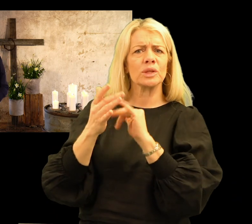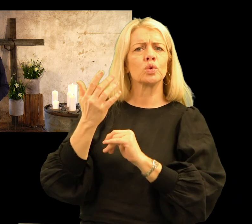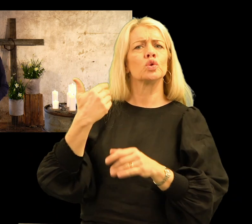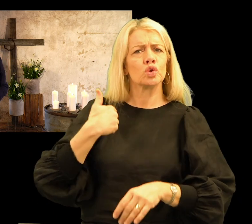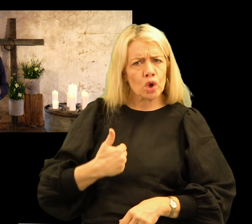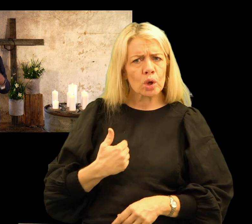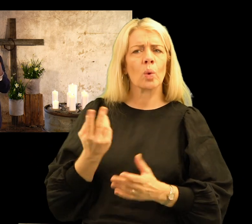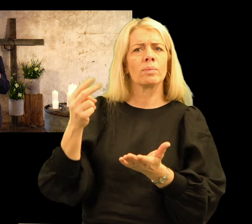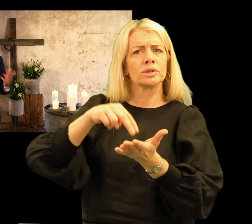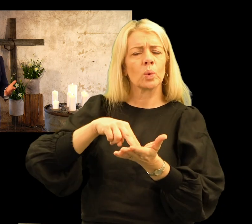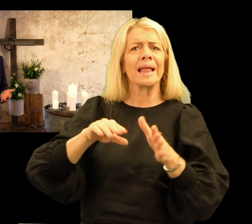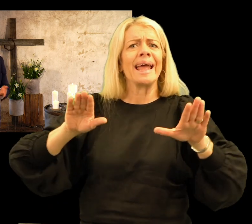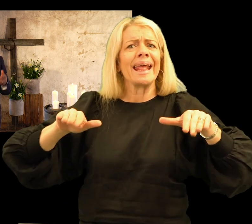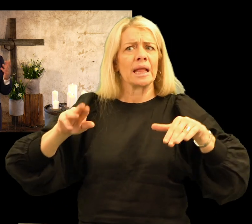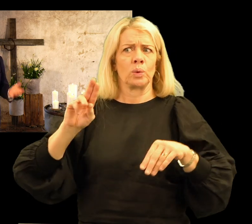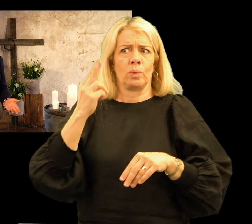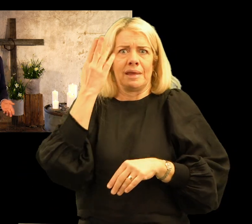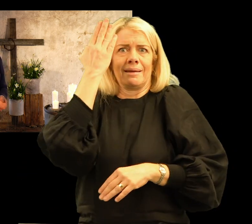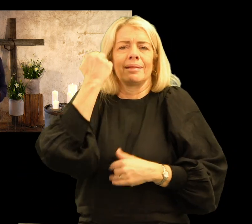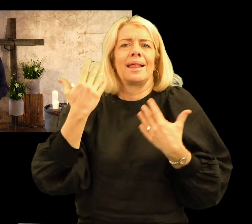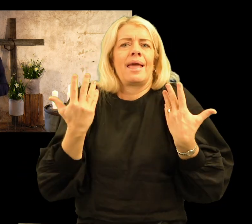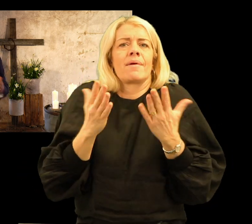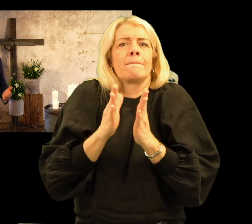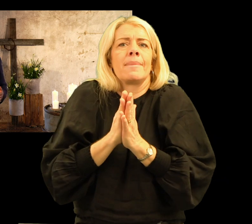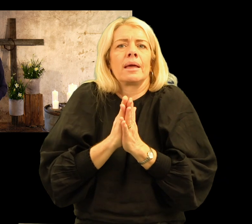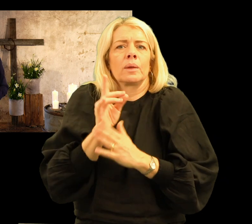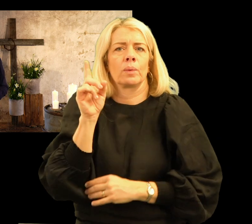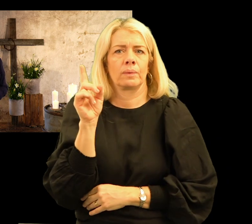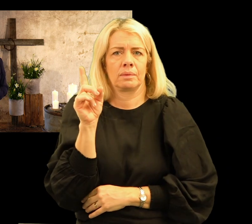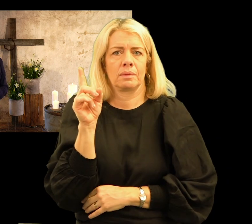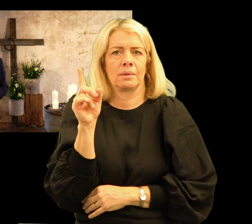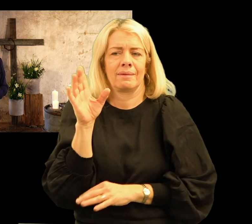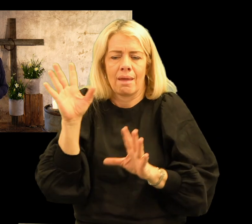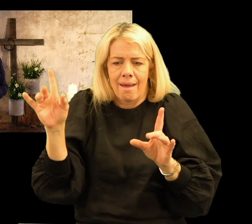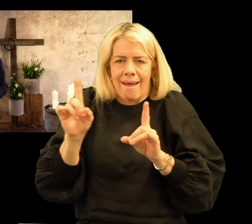Jesu död och uppståndelse. Redan nu så kan vi leva för Gud och med Gud.